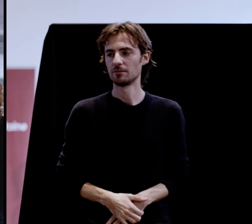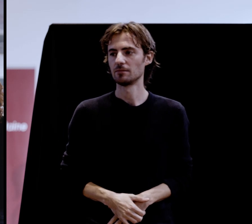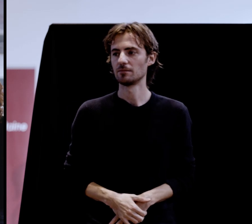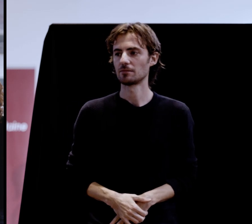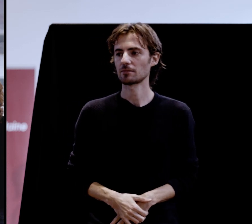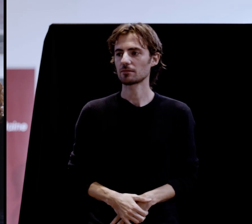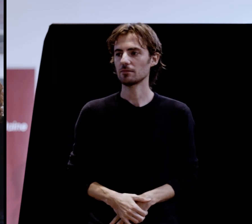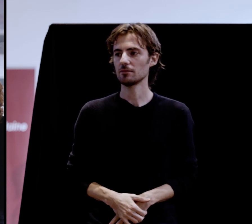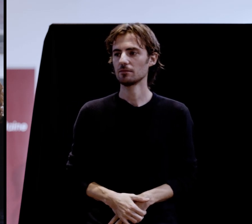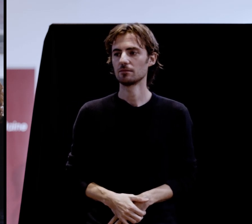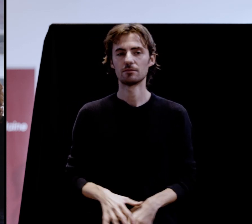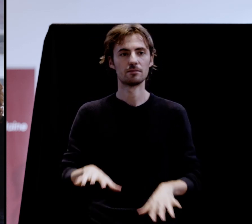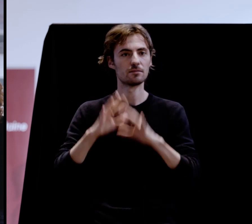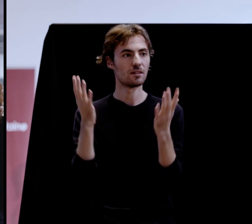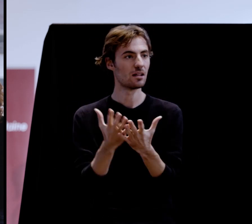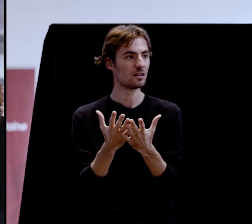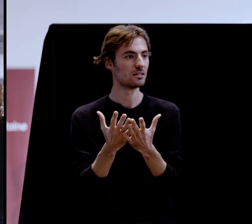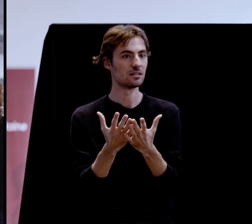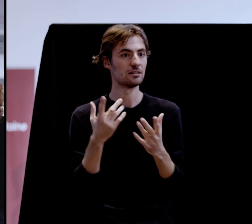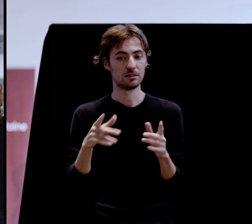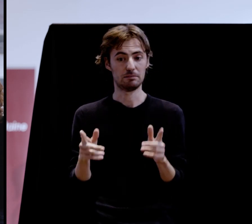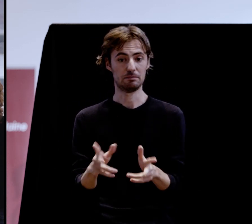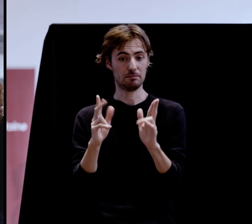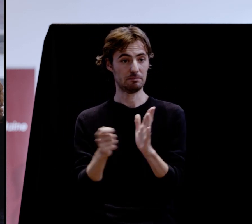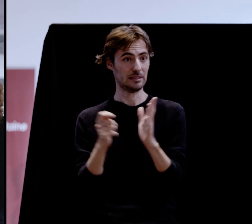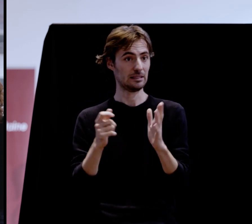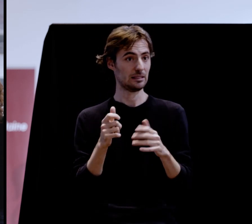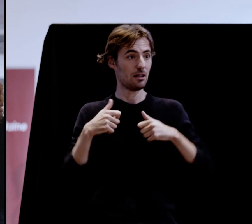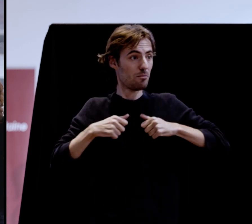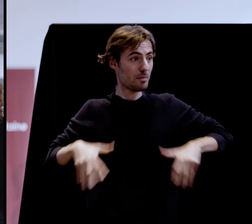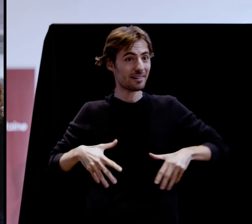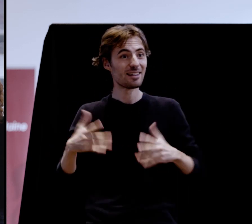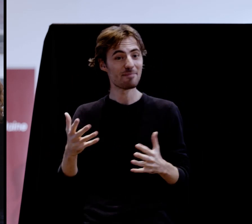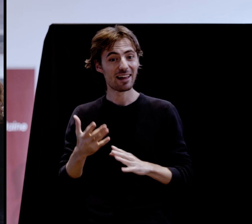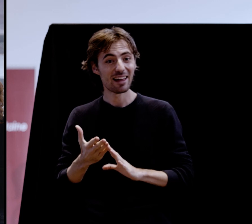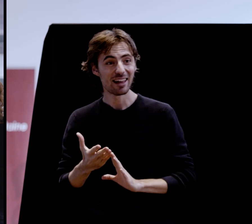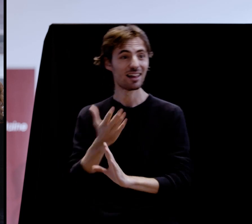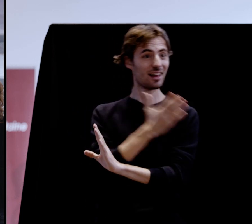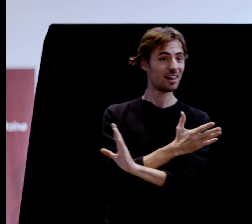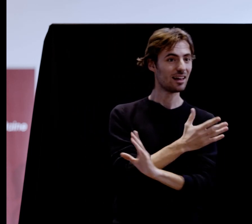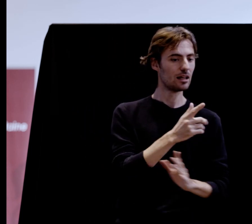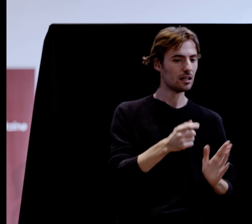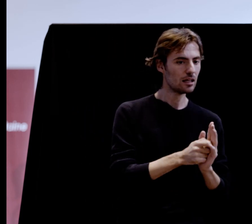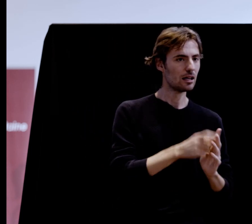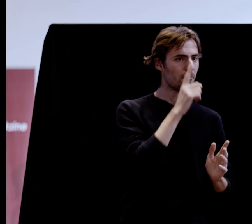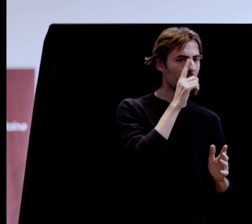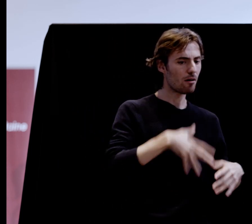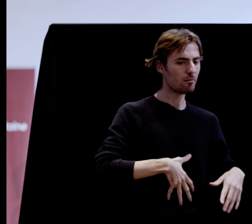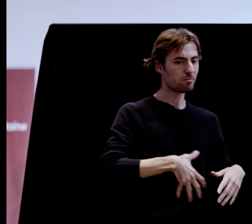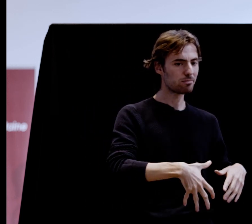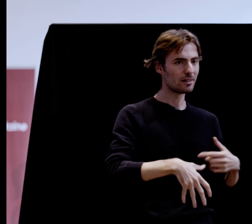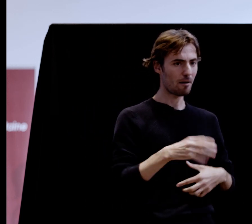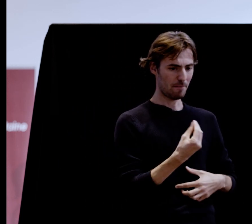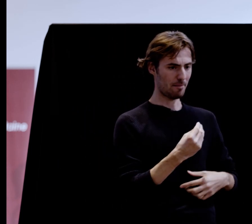Mais en fait, tout ça se passe au moment de la puberté, mais déjà in utero, chez le fœtus,